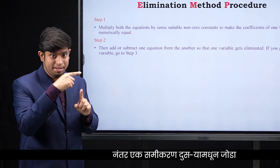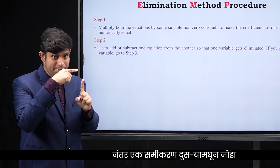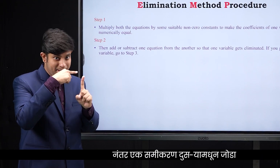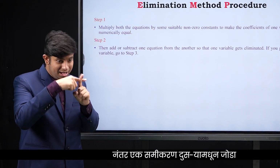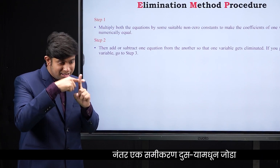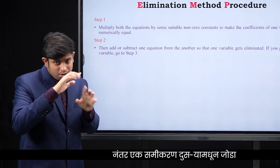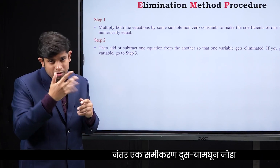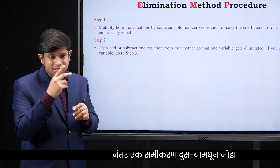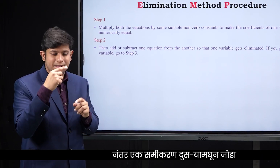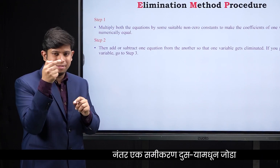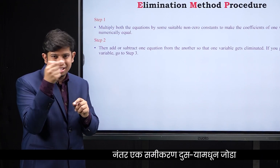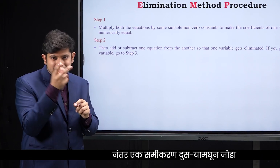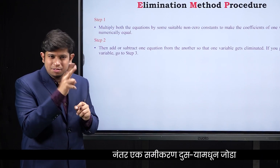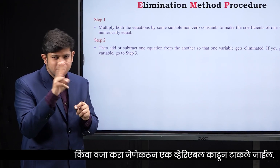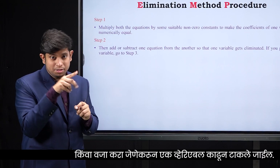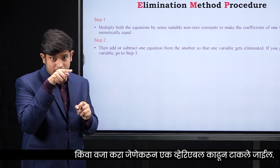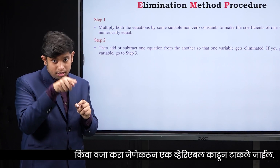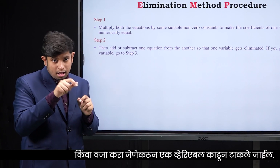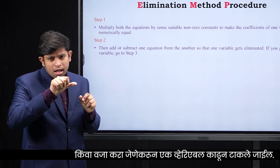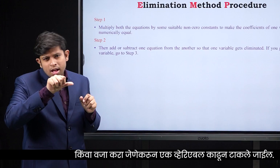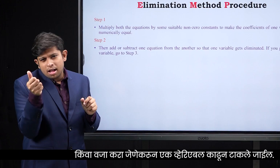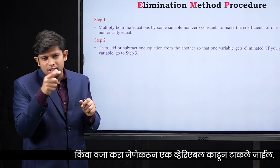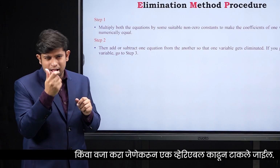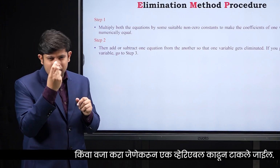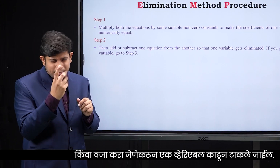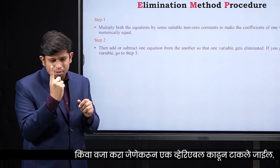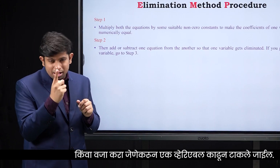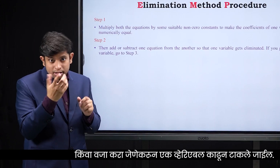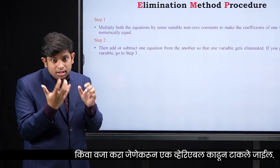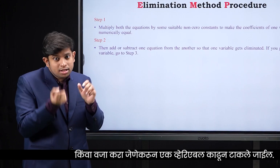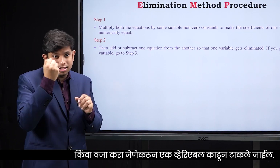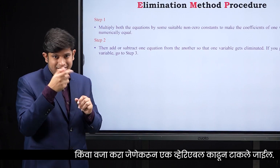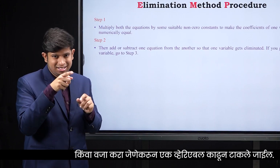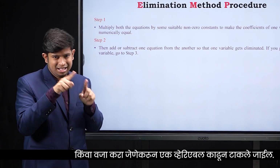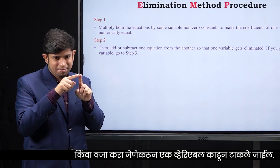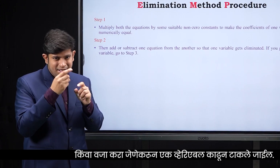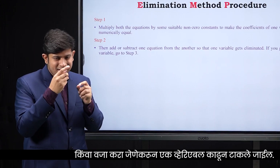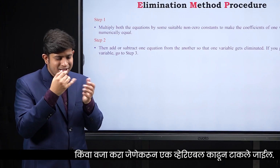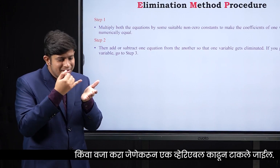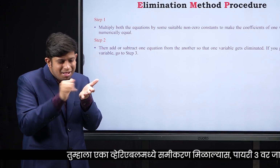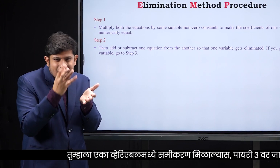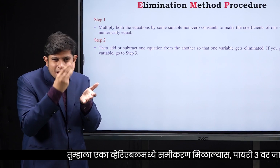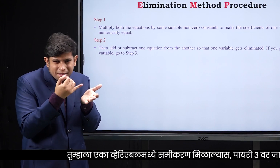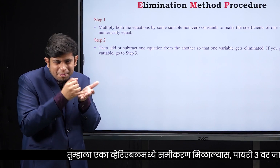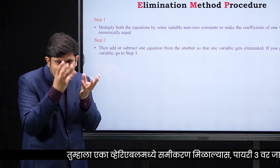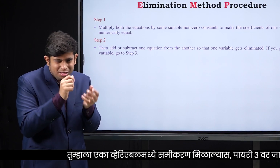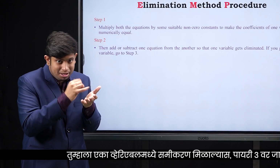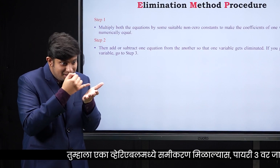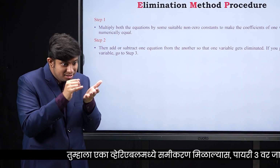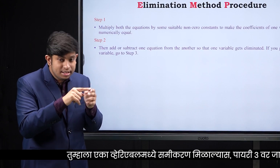एक समीकरण दुसऱ्यामधून जोडा किंवा वजा करा जेणेकरून एक व्हेरिएबल काढून टाकले जाईल. तुम्हाला एका व्हेरिएबलमध्ये